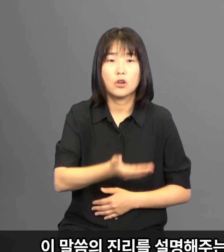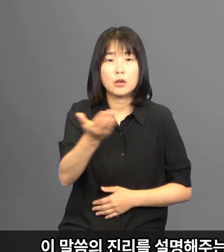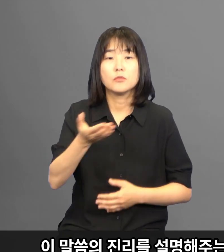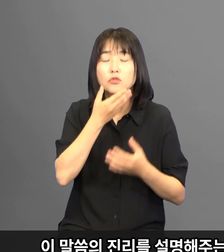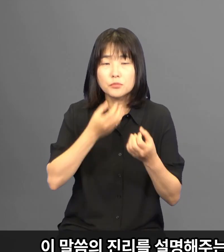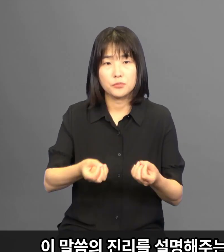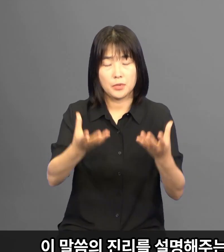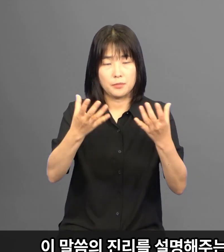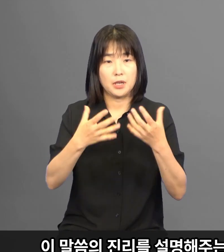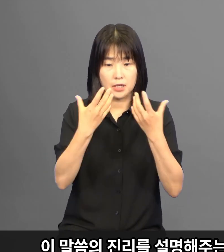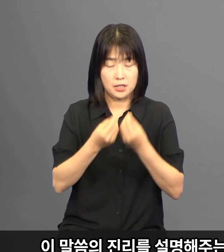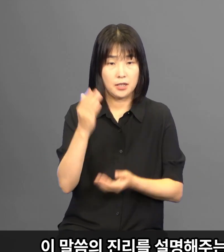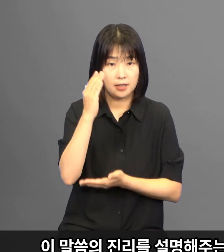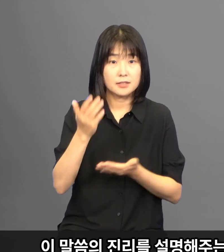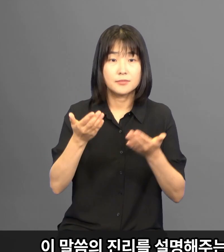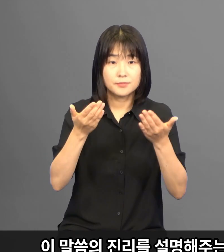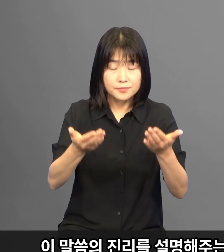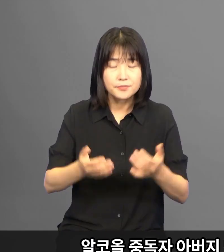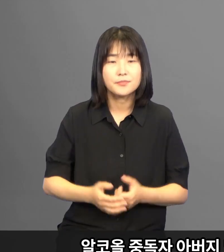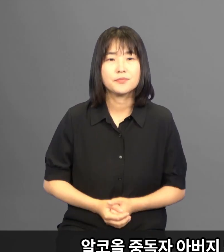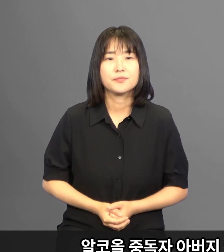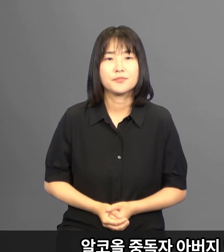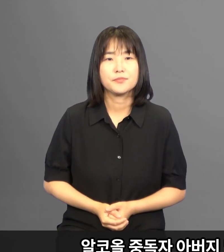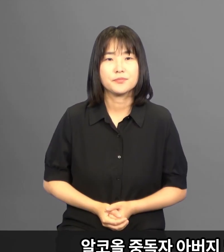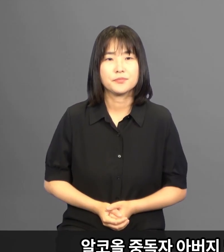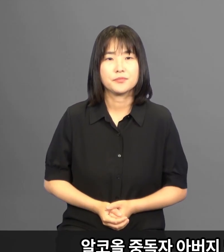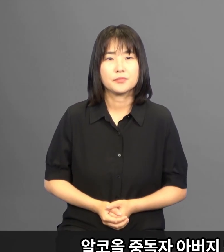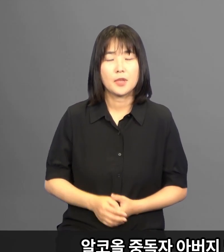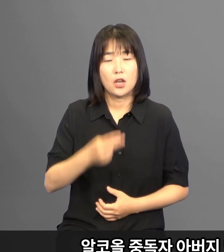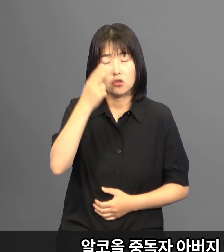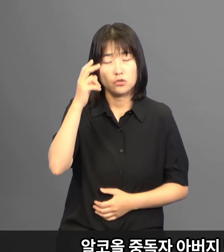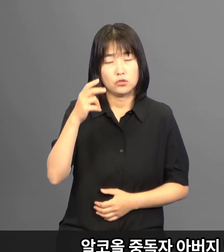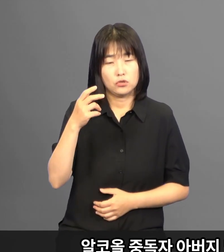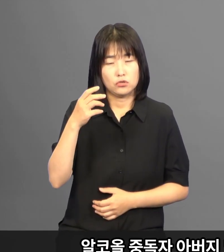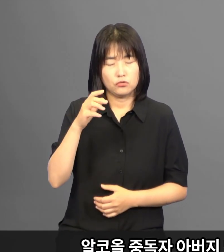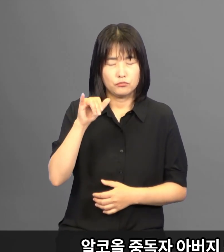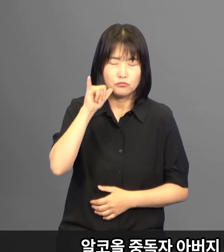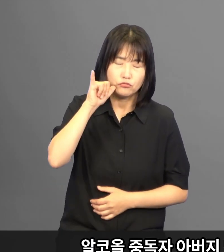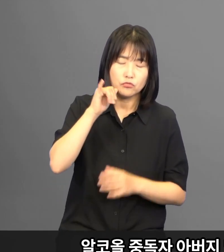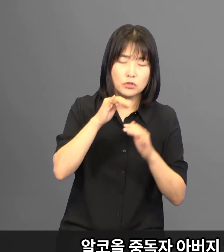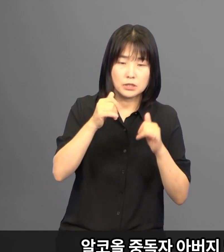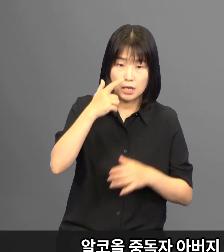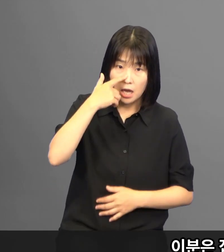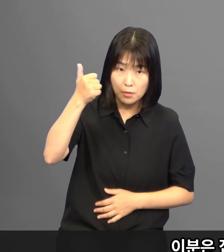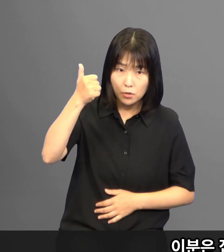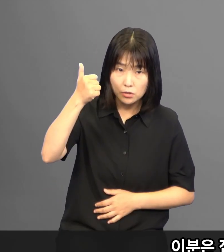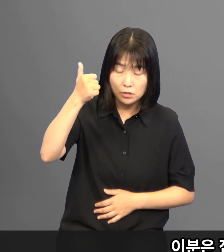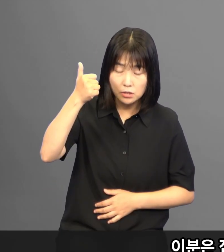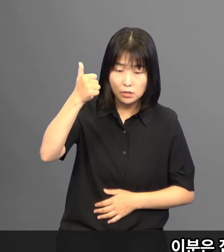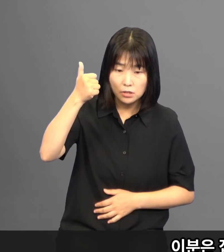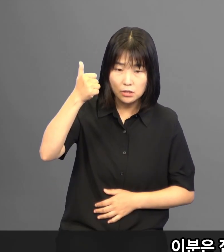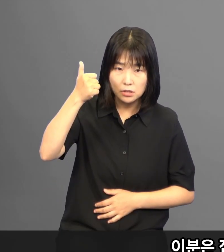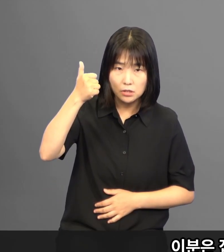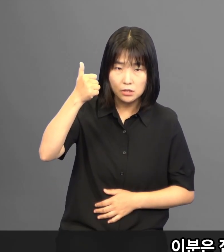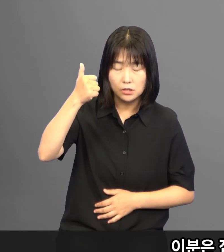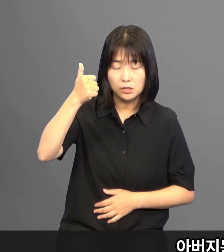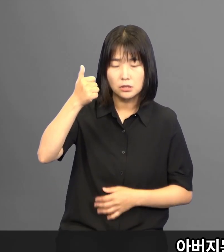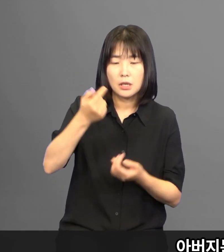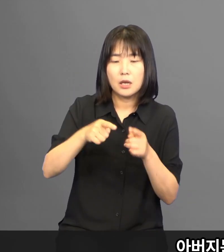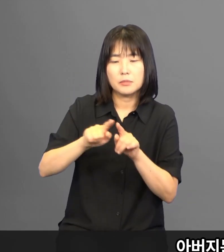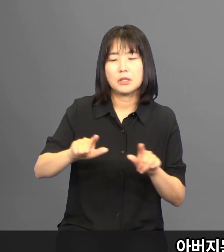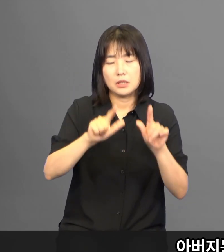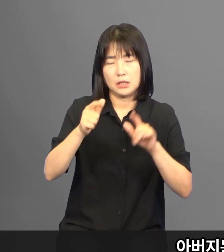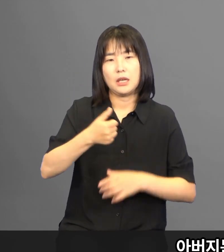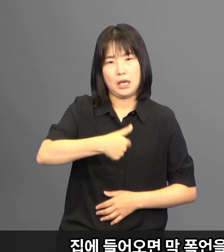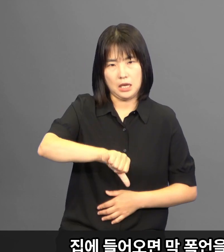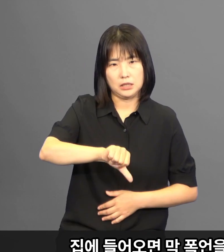주는 예화를 좀 나누고 마치고자 합니다. 알코올 중독자 아버지 밑에서 자란 아들이 있었어요. 이분이 집사님이십니다.